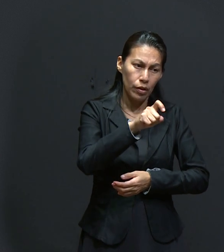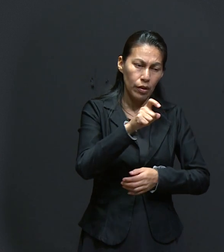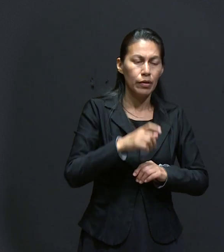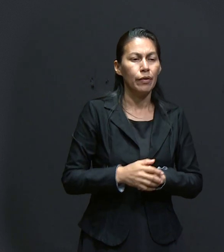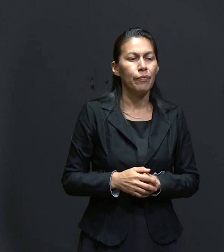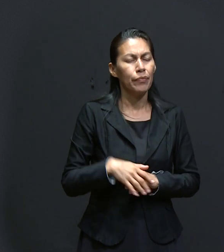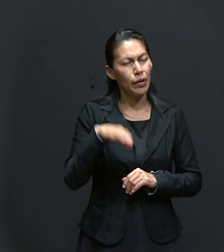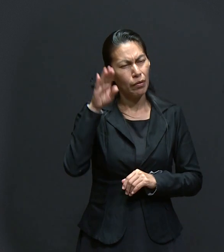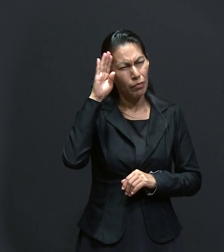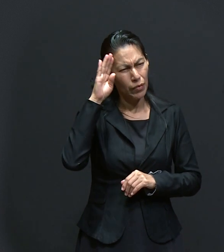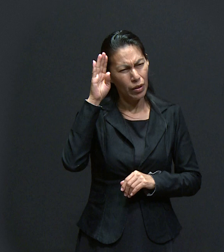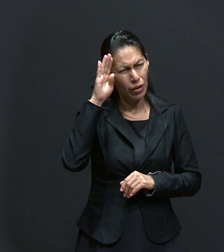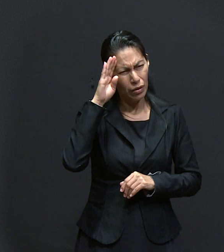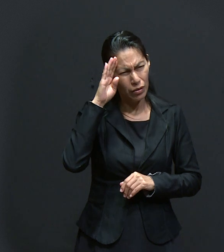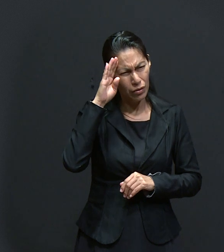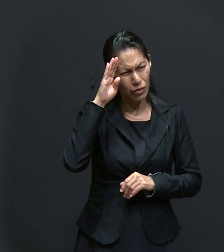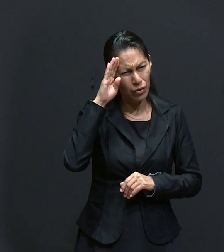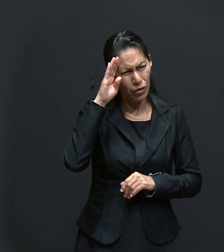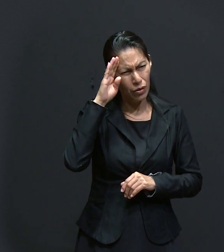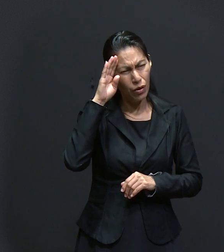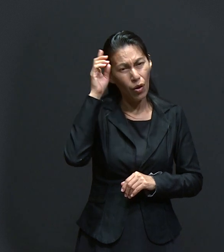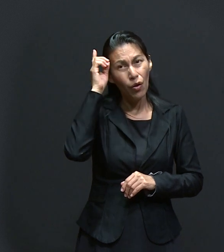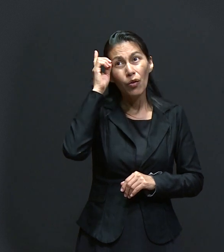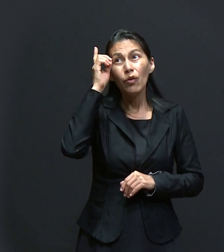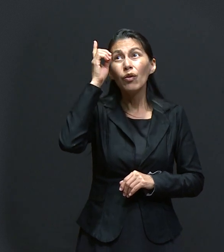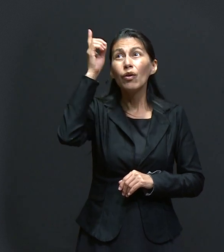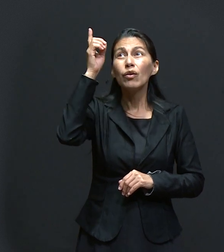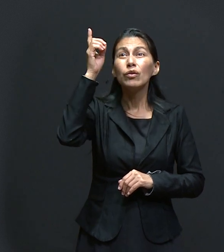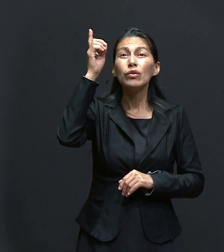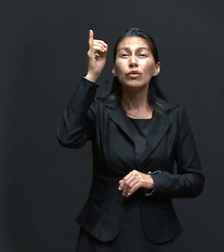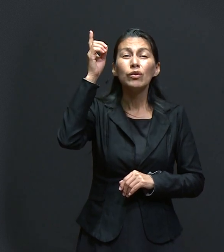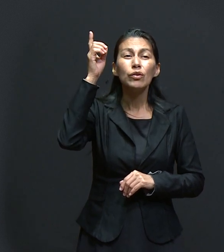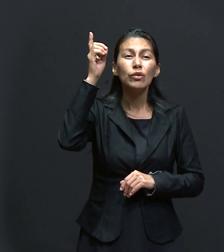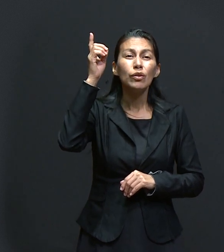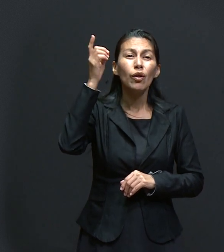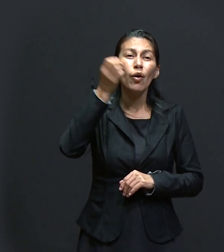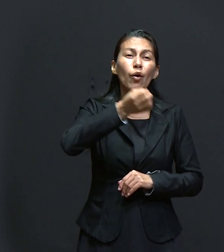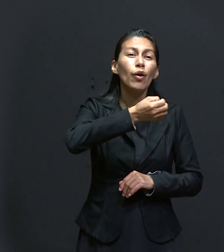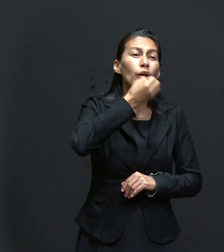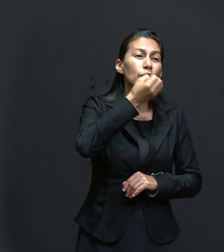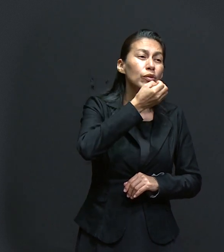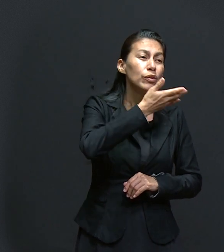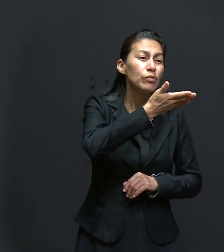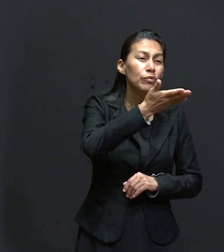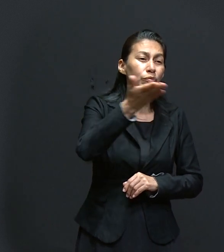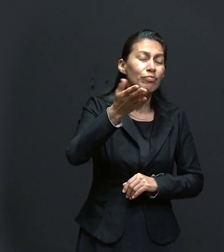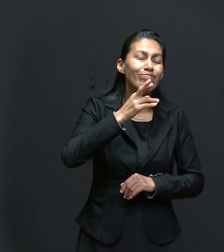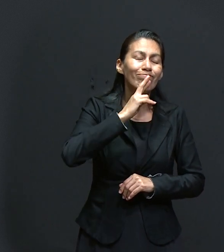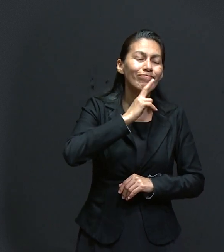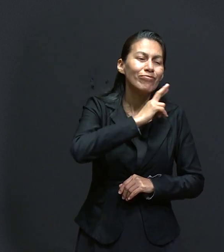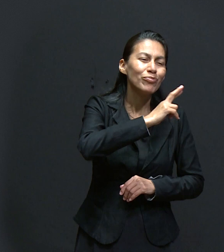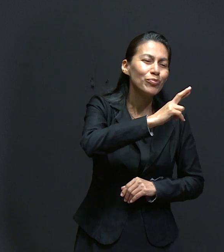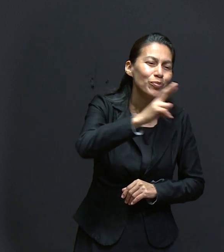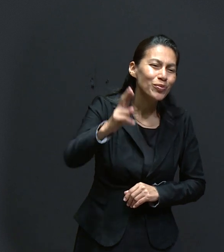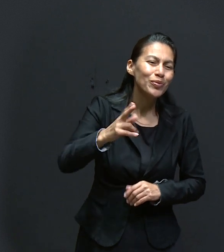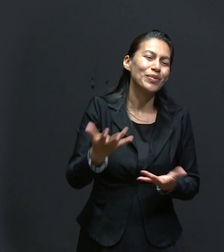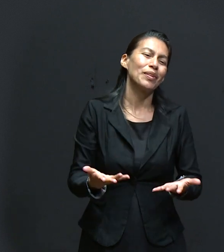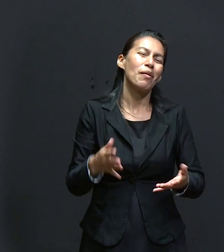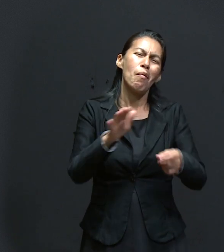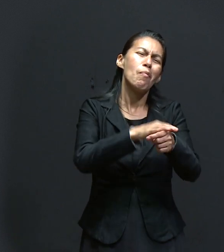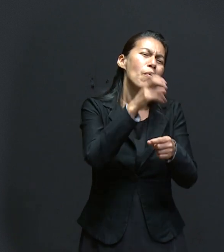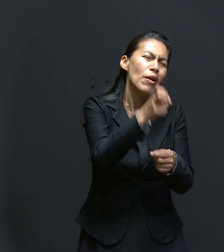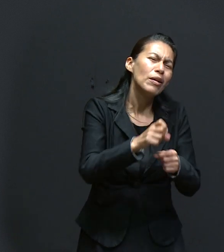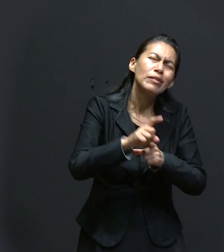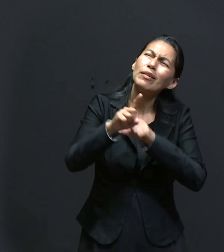constantemente y creo que es la respuesta de dios a muchas oraciones